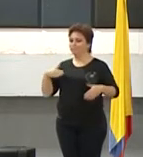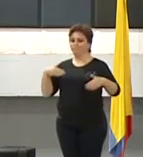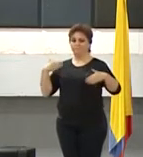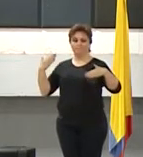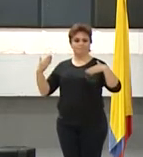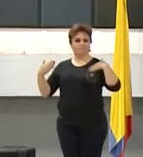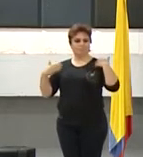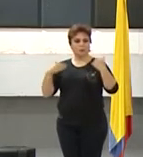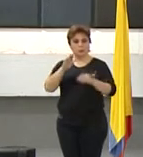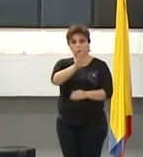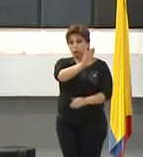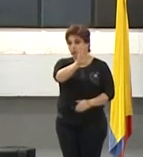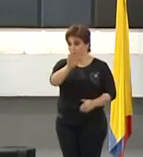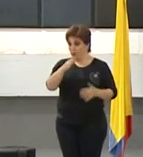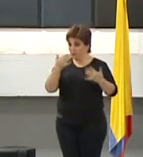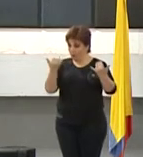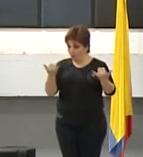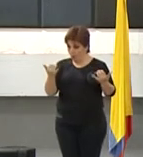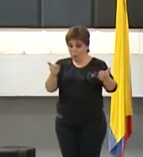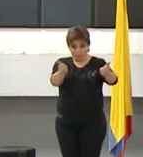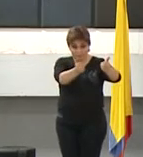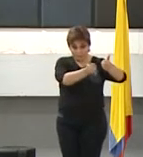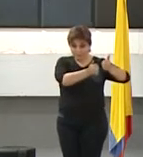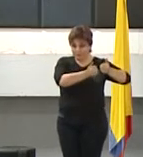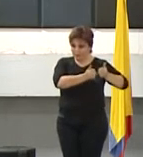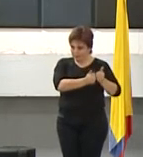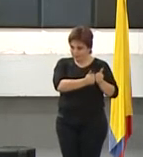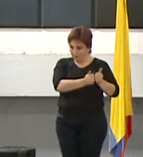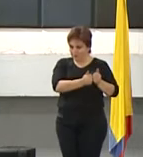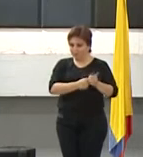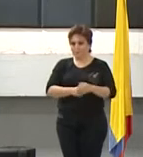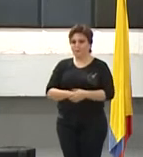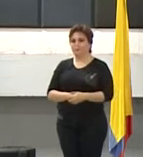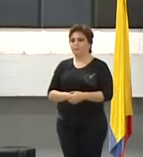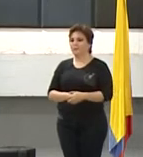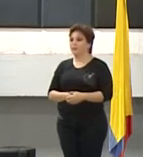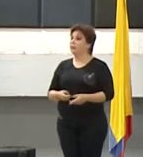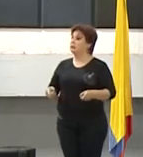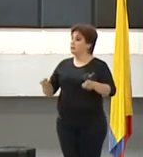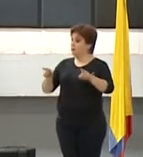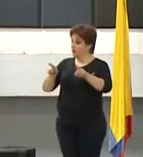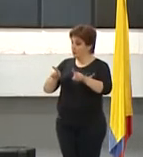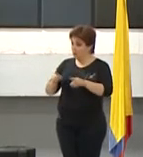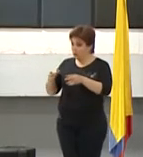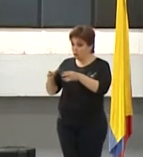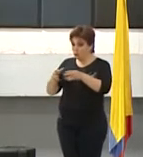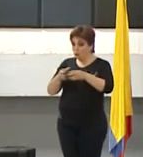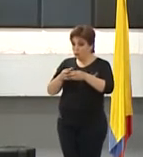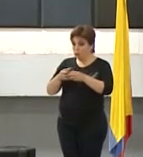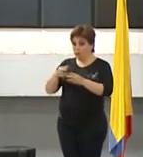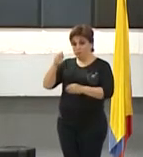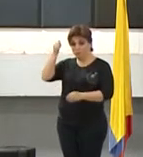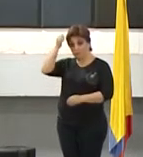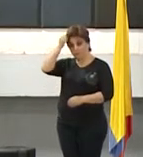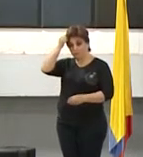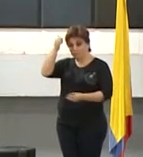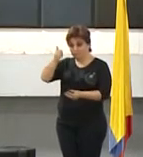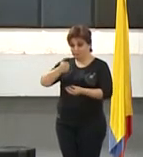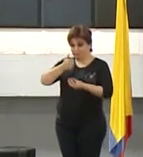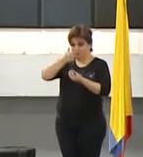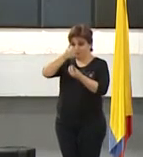hoy igualmente al equipo directivo de la universidad encabezado por